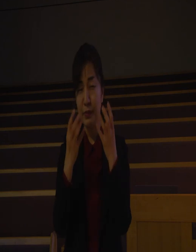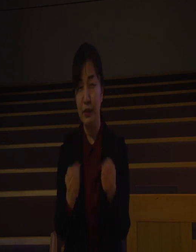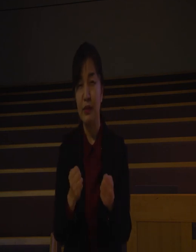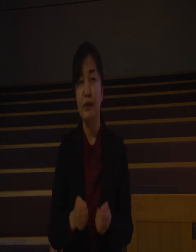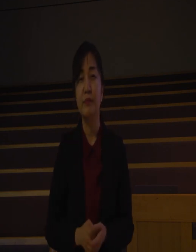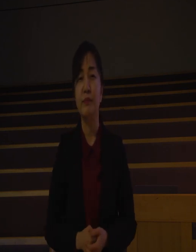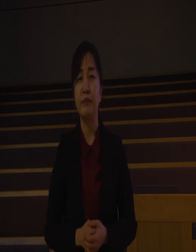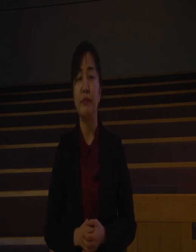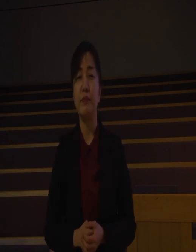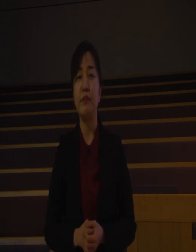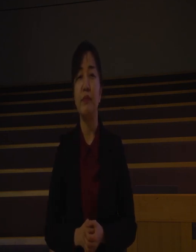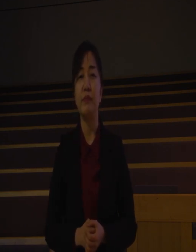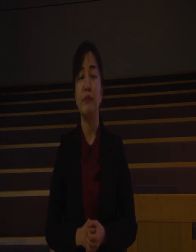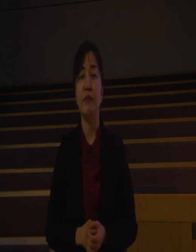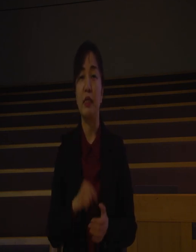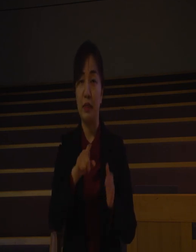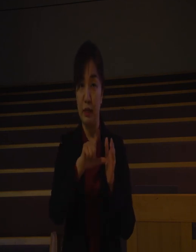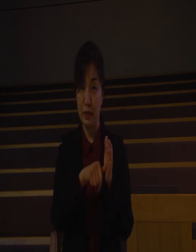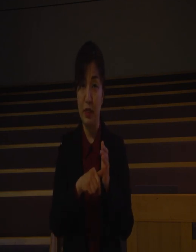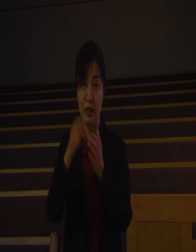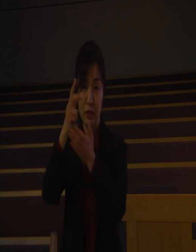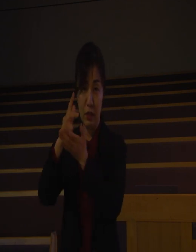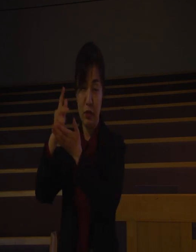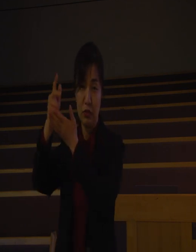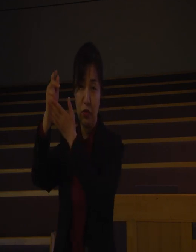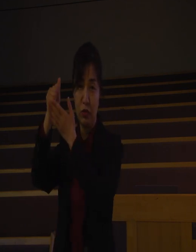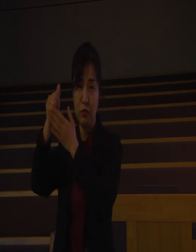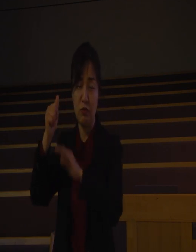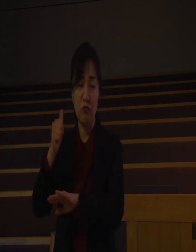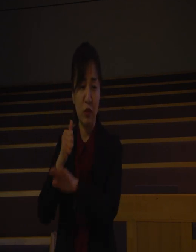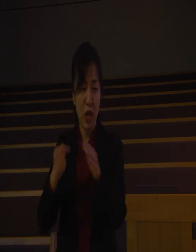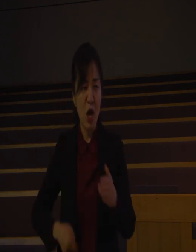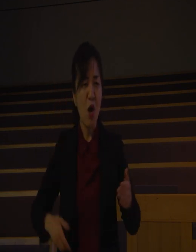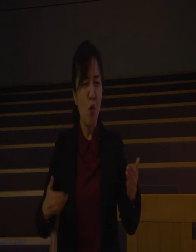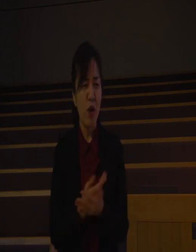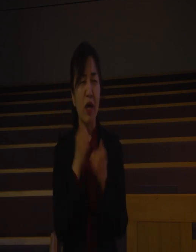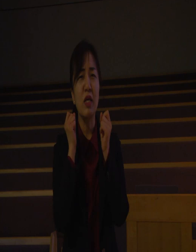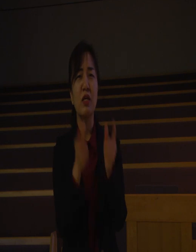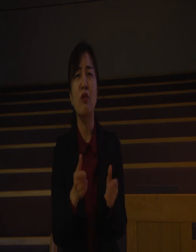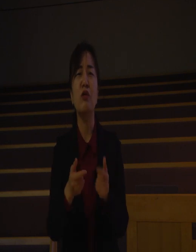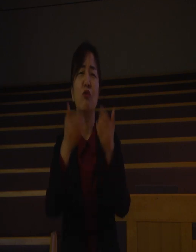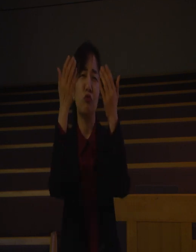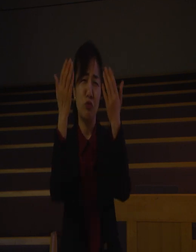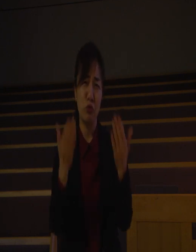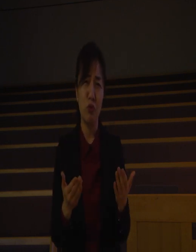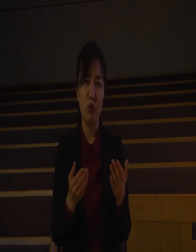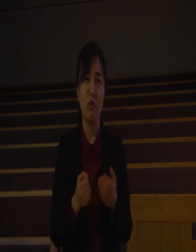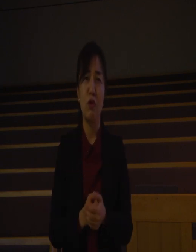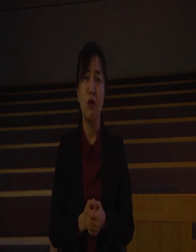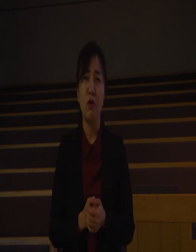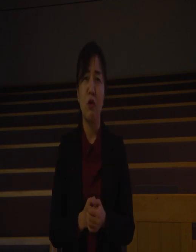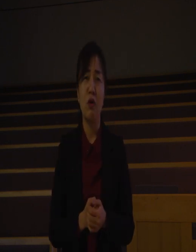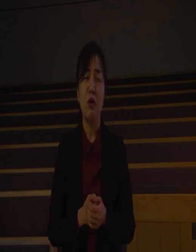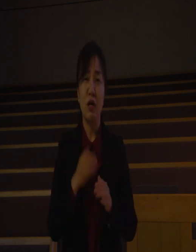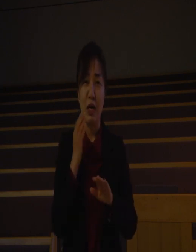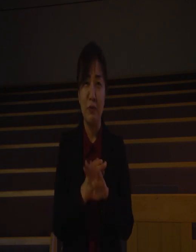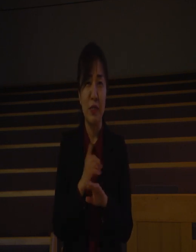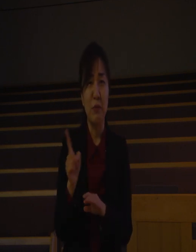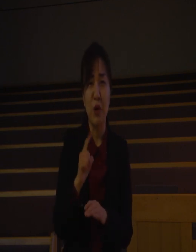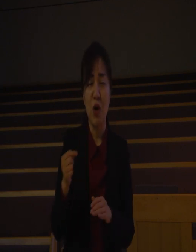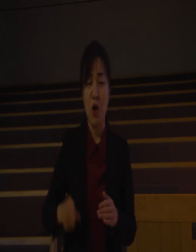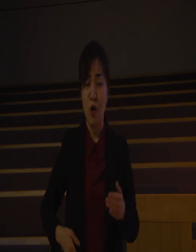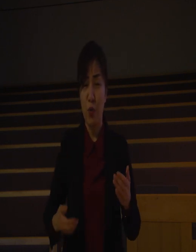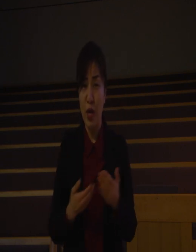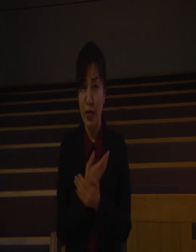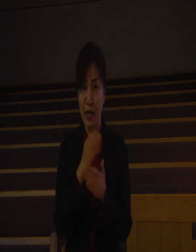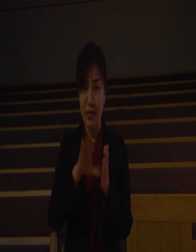얼마나 많았는지 몰라요. 그때마다 주님께서 우리에게 회개의 기회를 주셨어요. 감사한 것은 그 회개의 기회